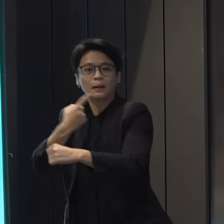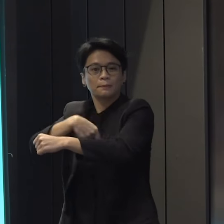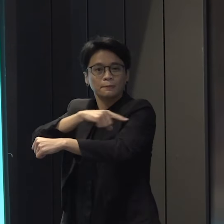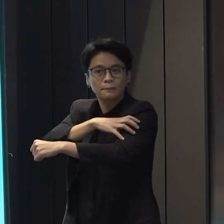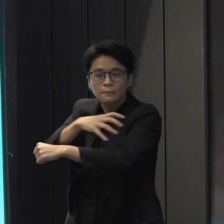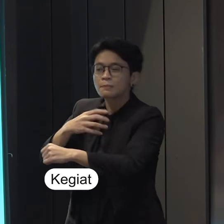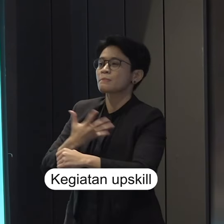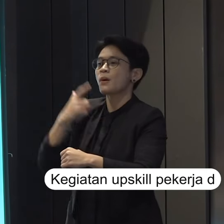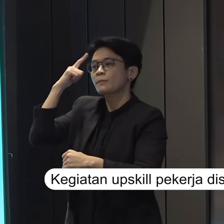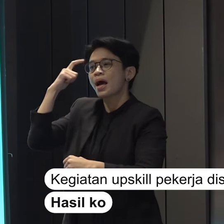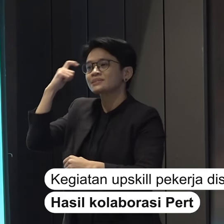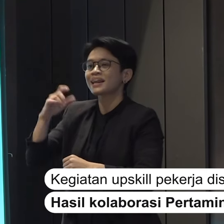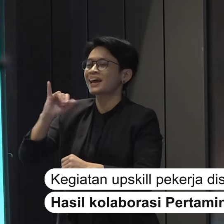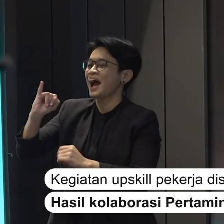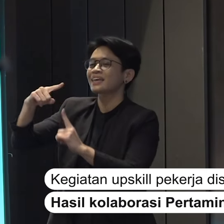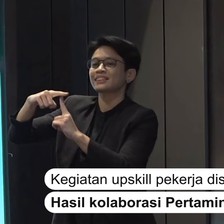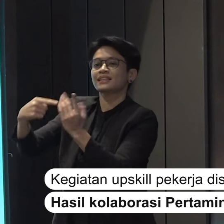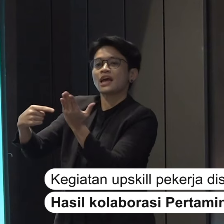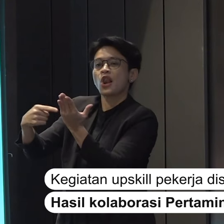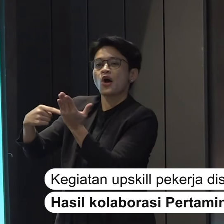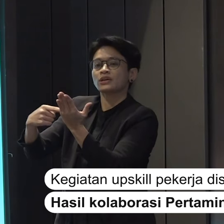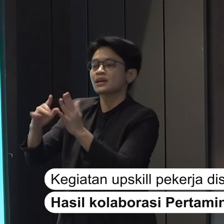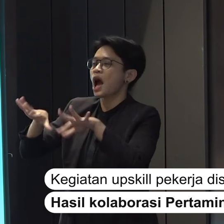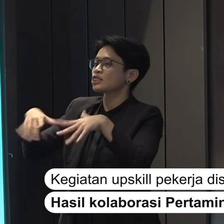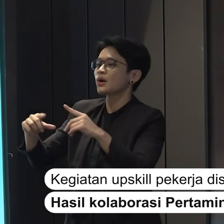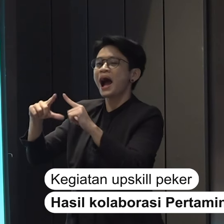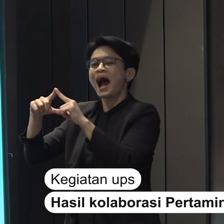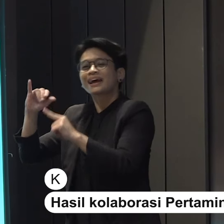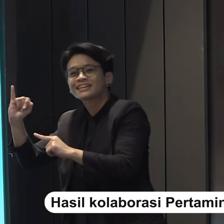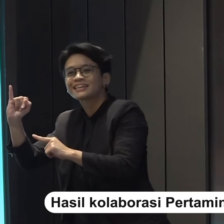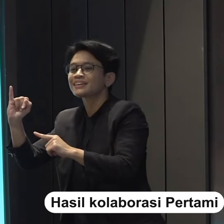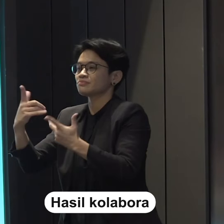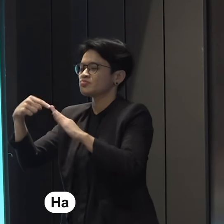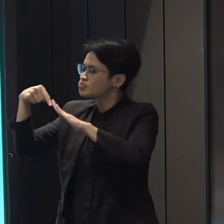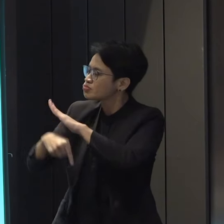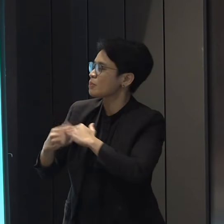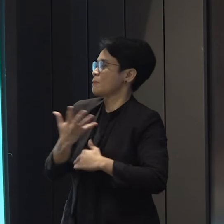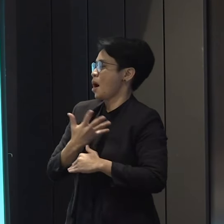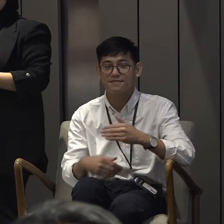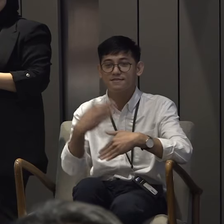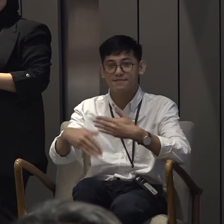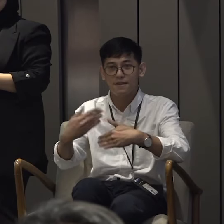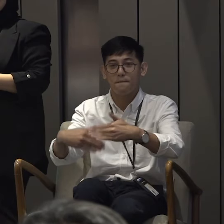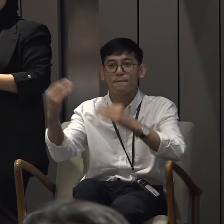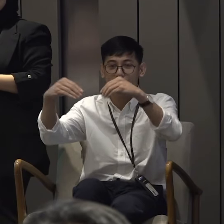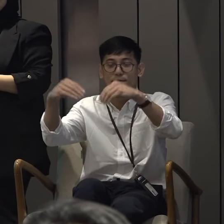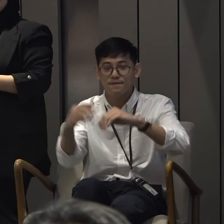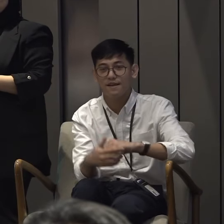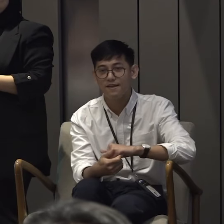IT ya, IT, AI dan seterusnya yang besok dua hari ini kita akan berkumpul.